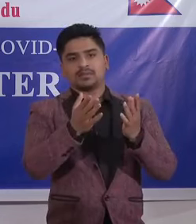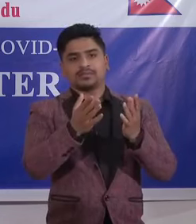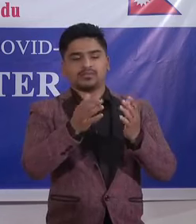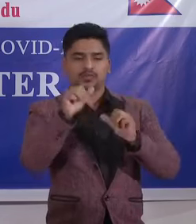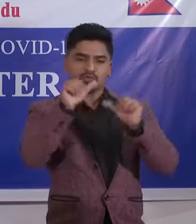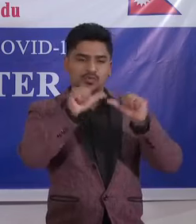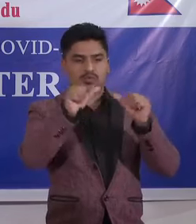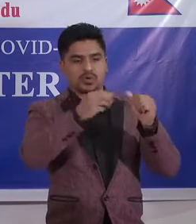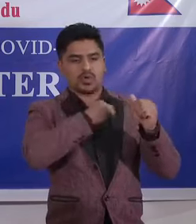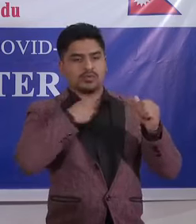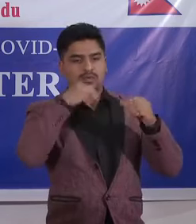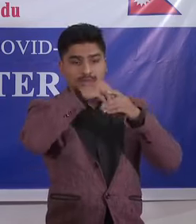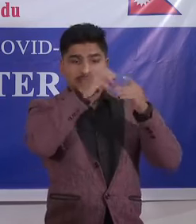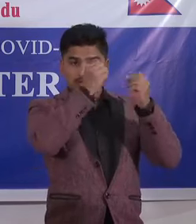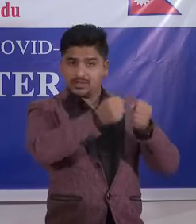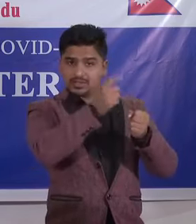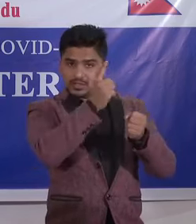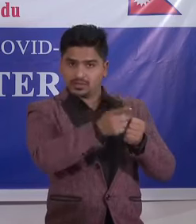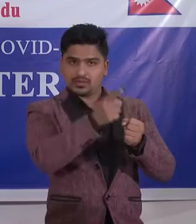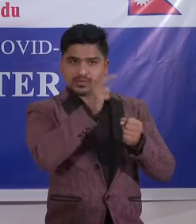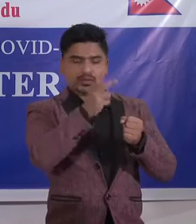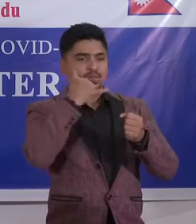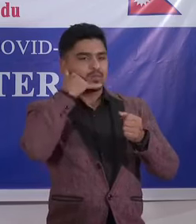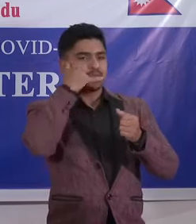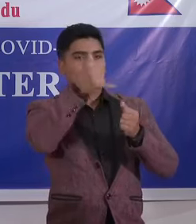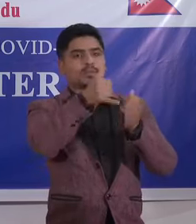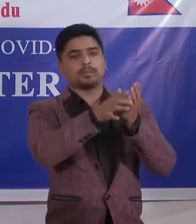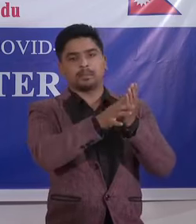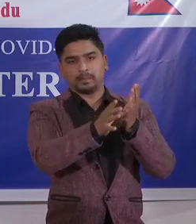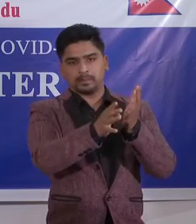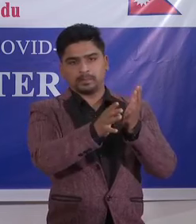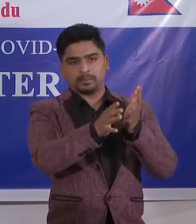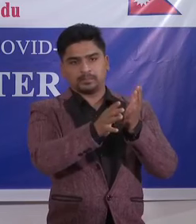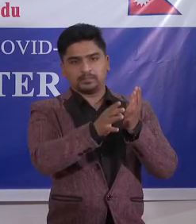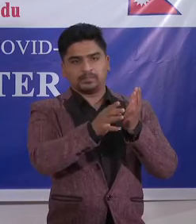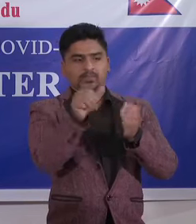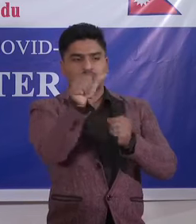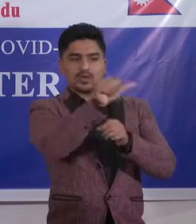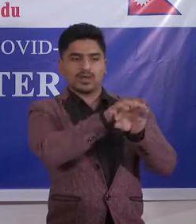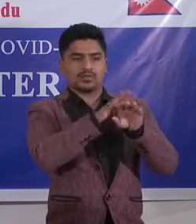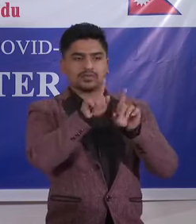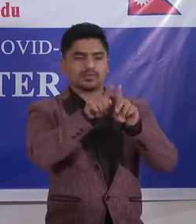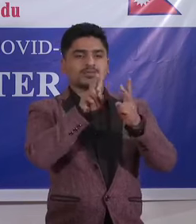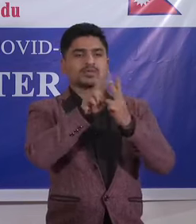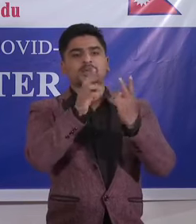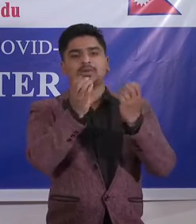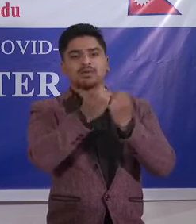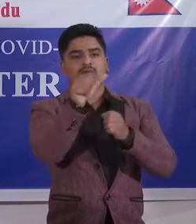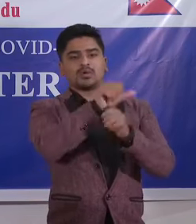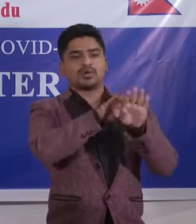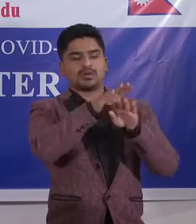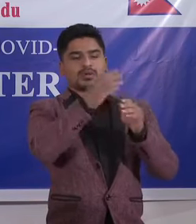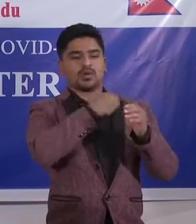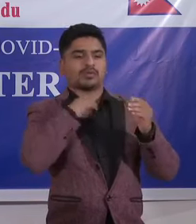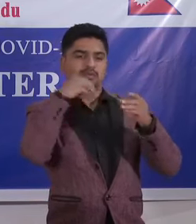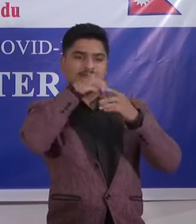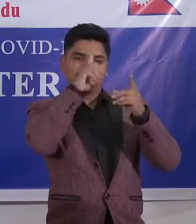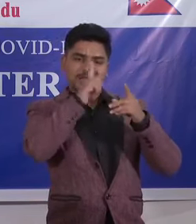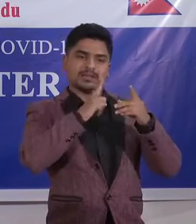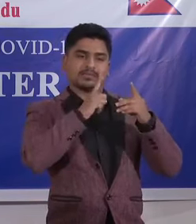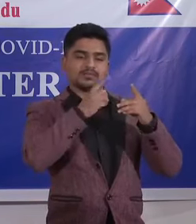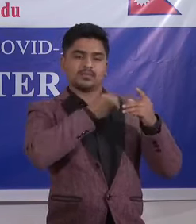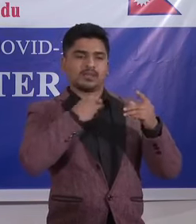समधमा बशन्हाको समपर्ख और वौहारला आसी रॉय हो